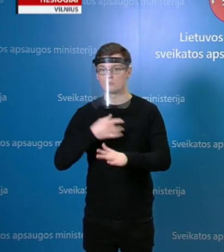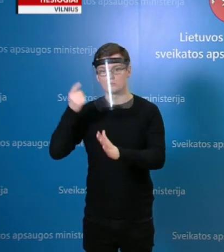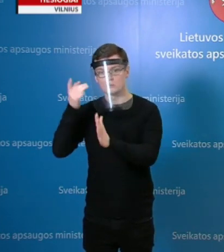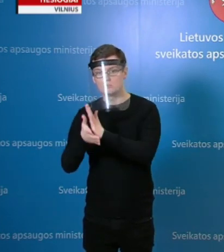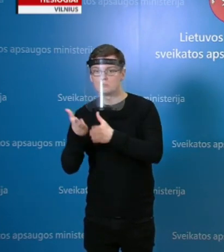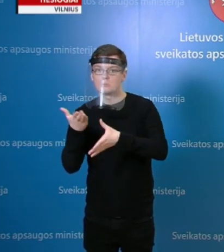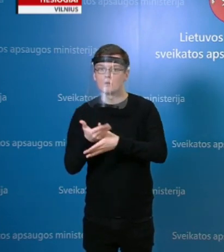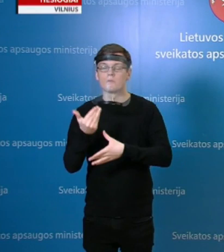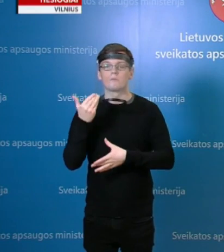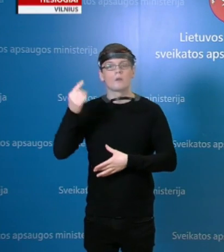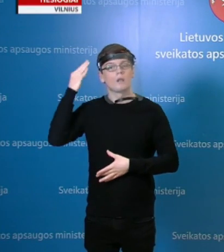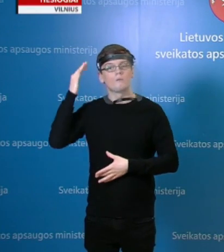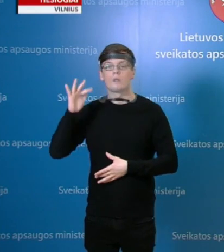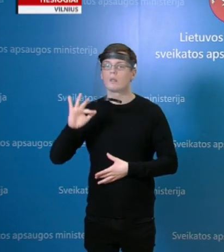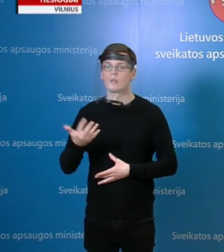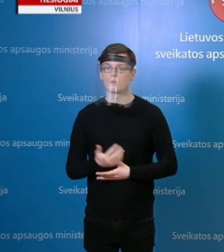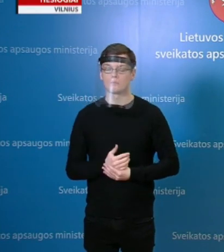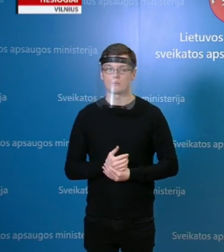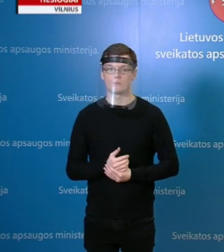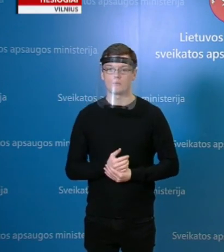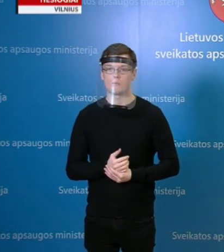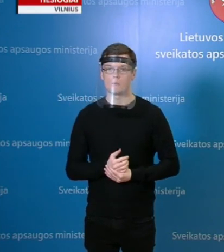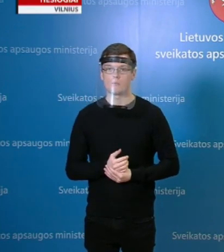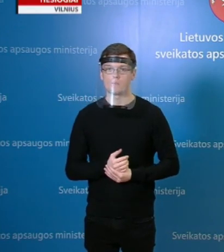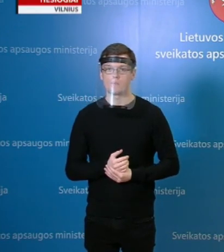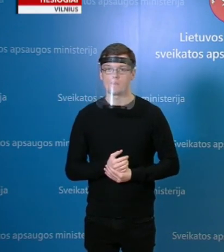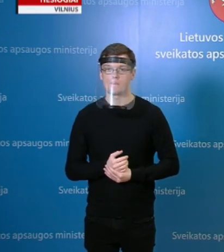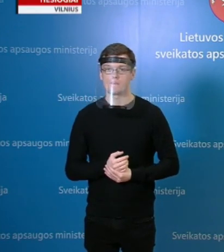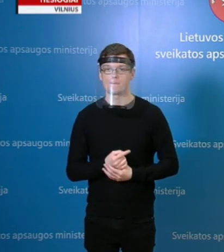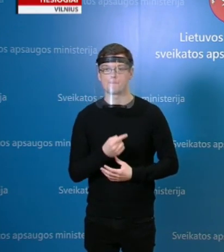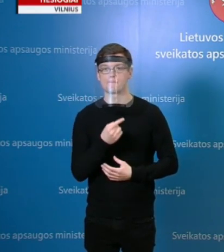būtų prognozės? Na, iš tiesų yra